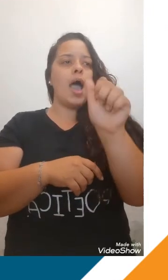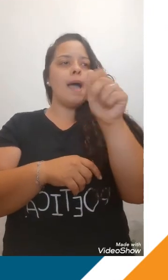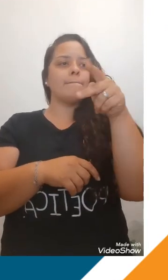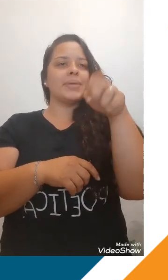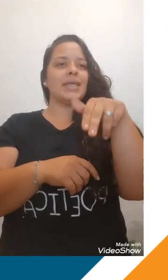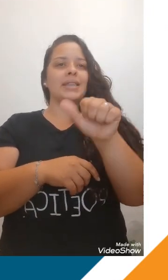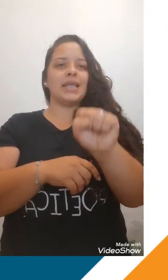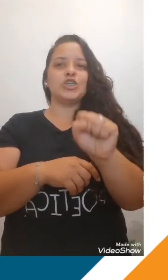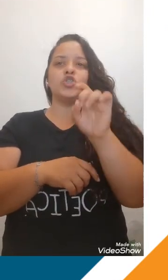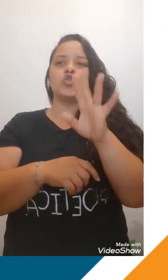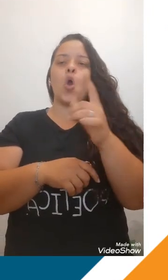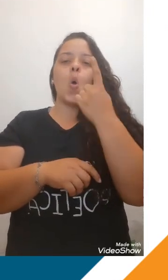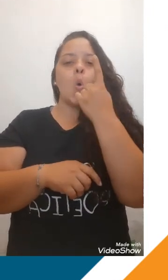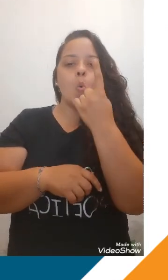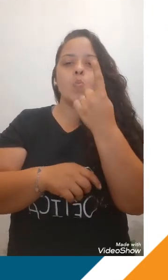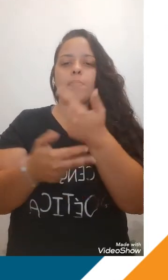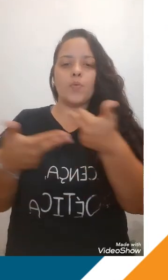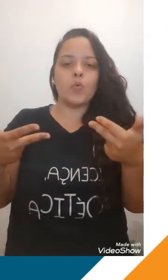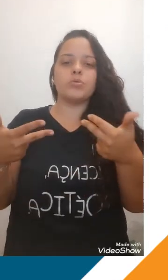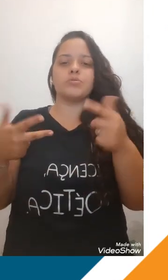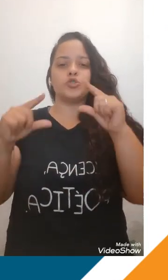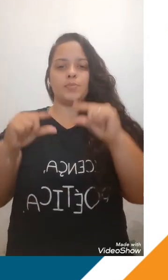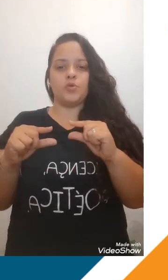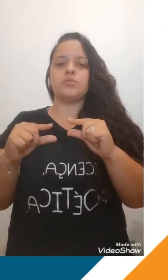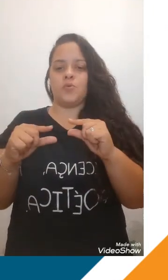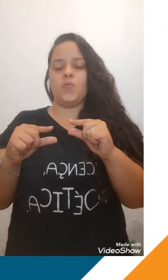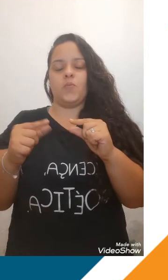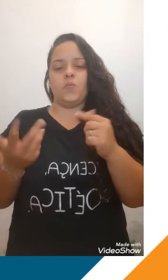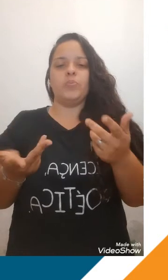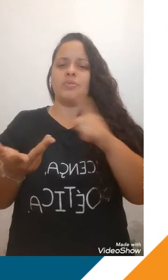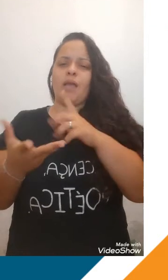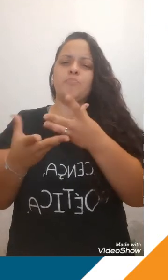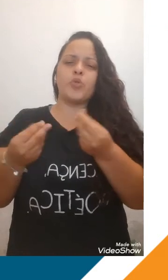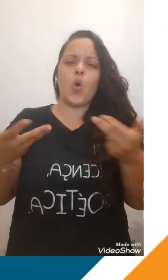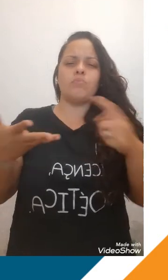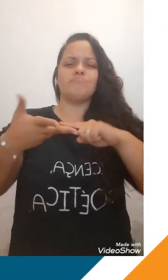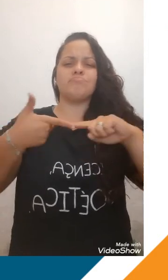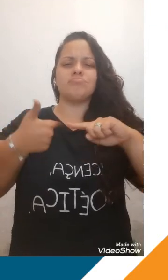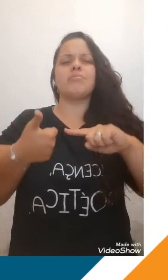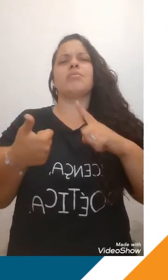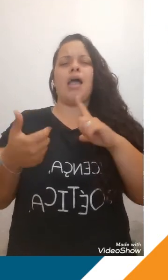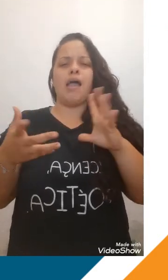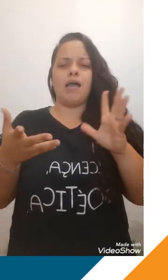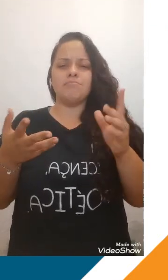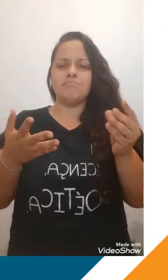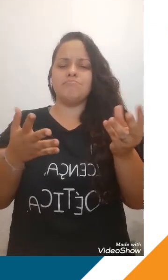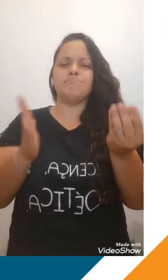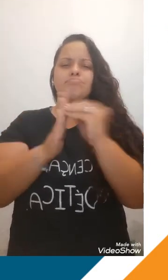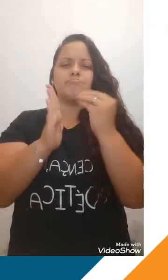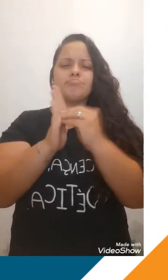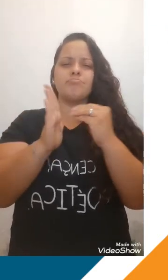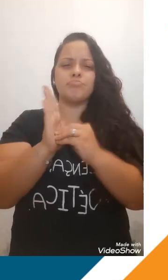um lugar, um fator, a diminuição. E, na verdade, existe uma conjuntura que já está, né, fazendo com